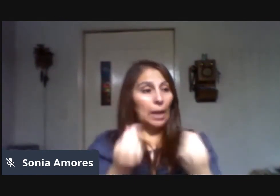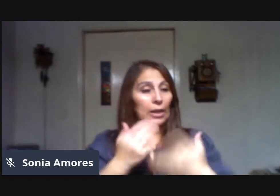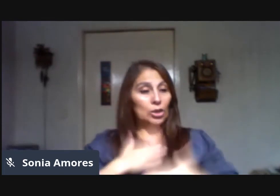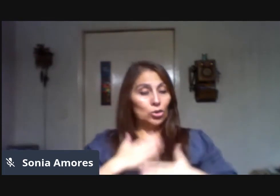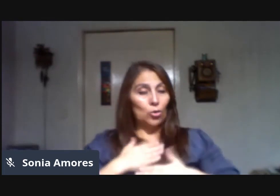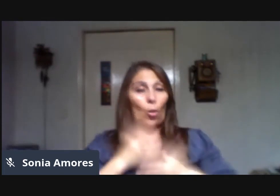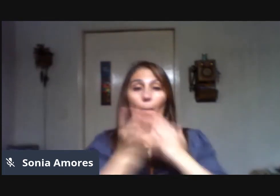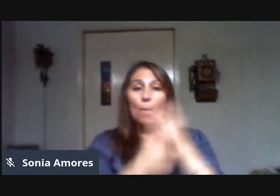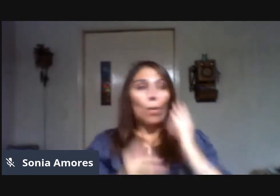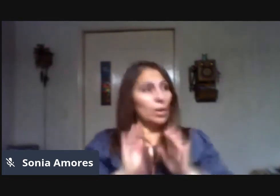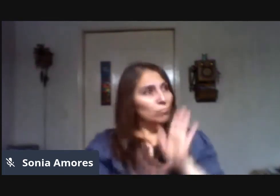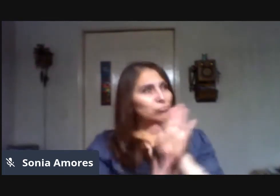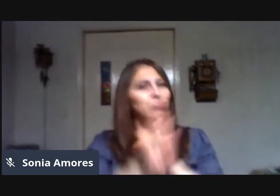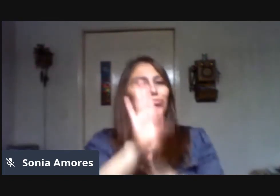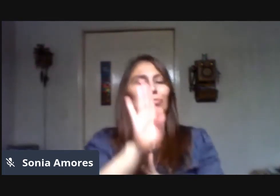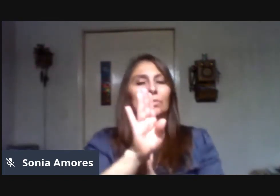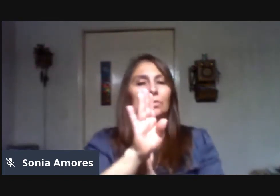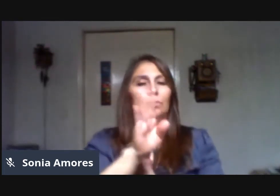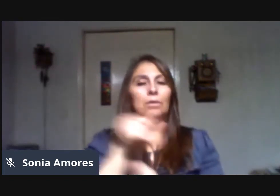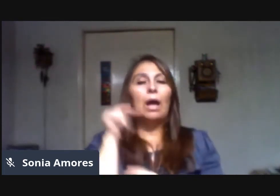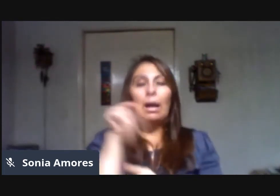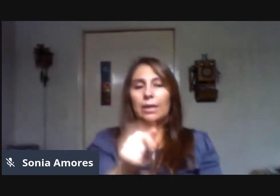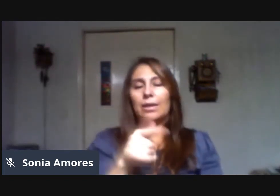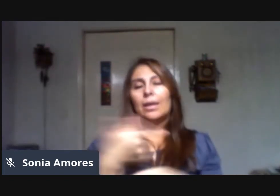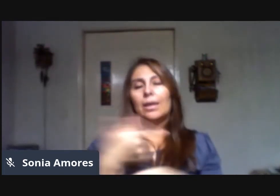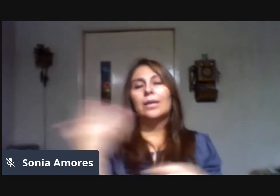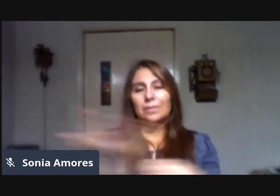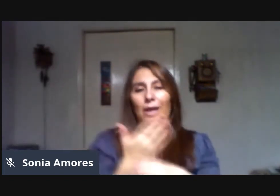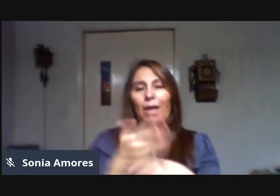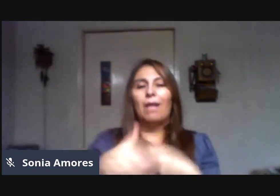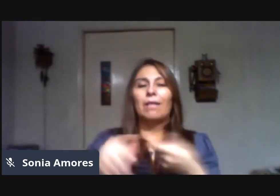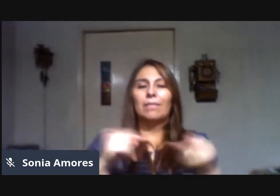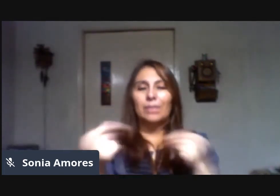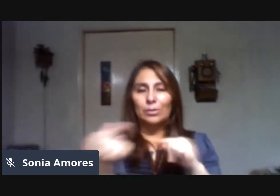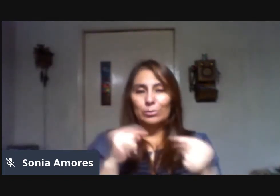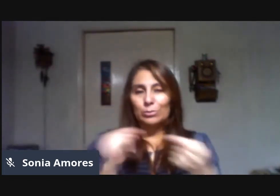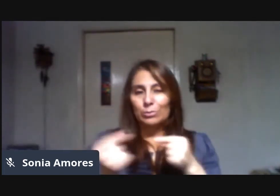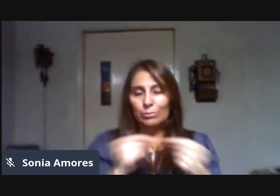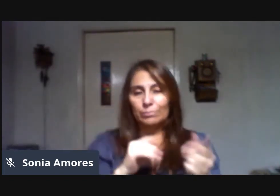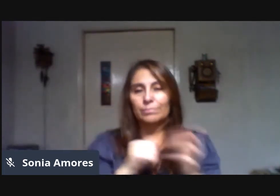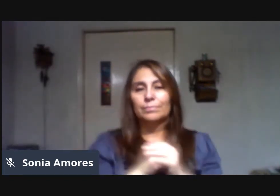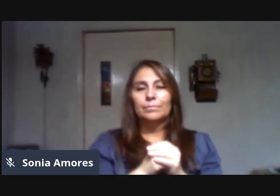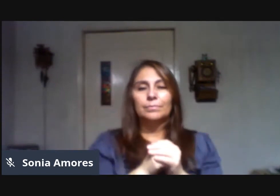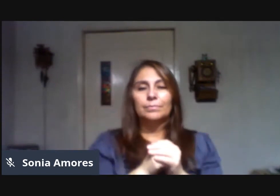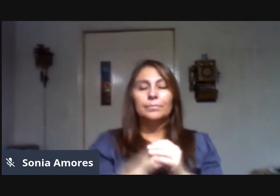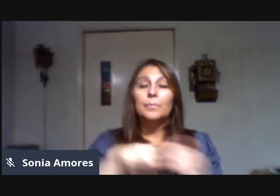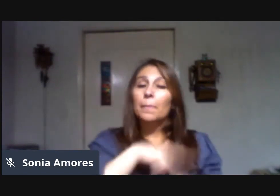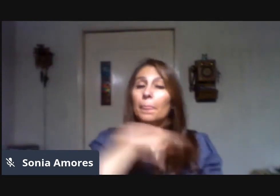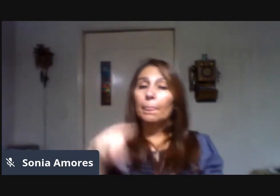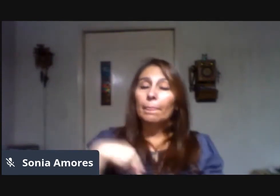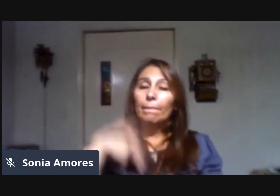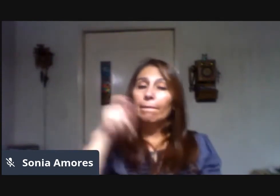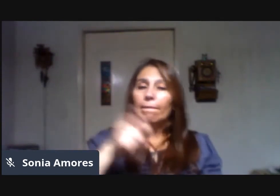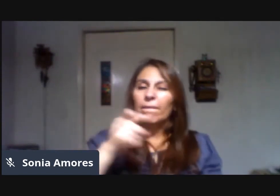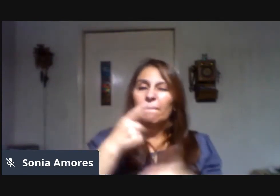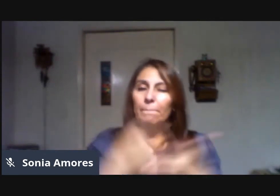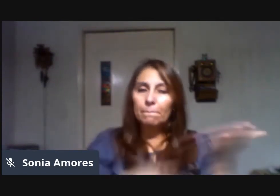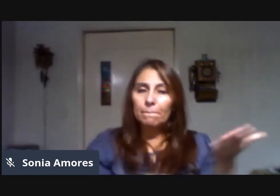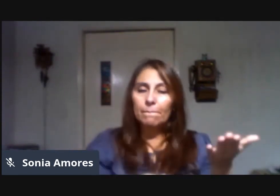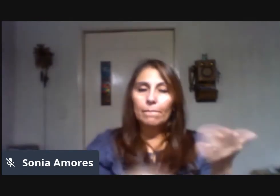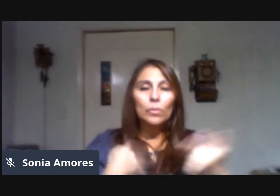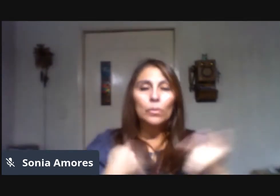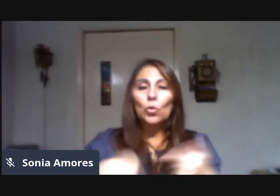ahí, por ahí pasa la discusión. Si nosotros necesitamos es decir que no estamos hablando de gente pobre, sino